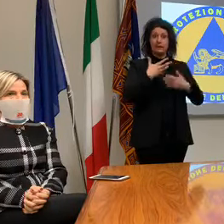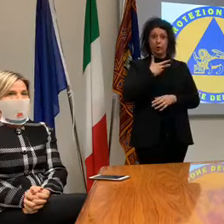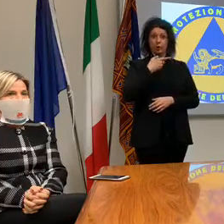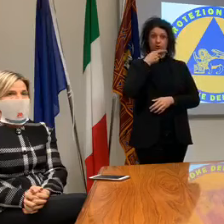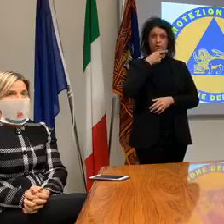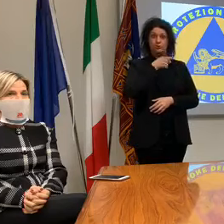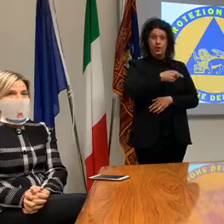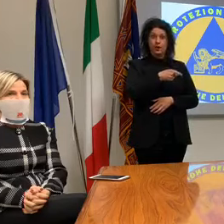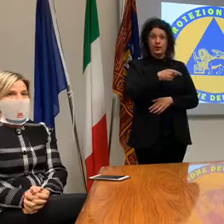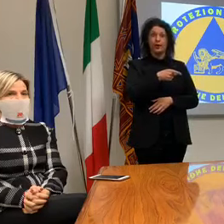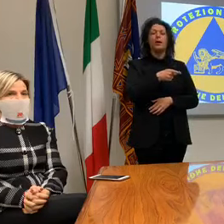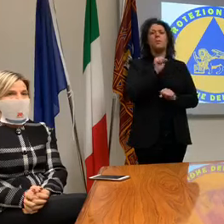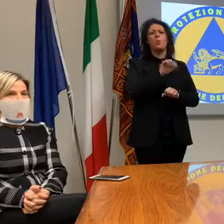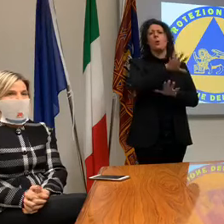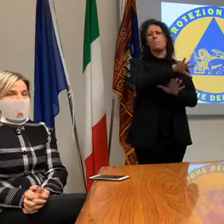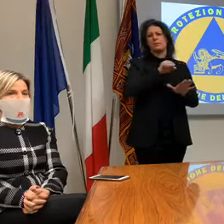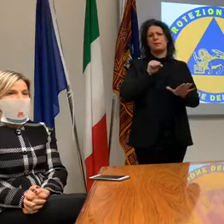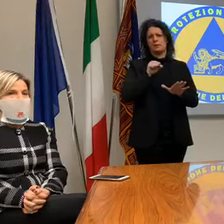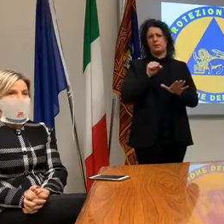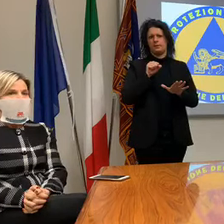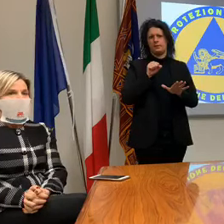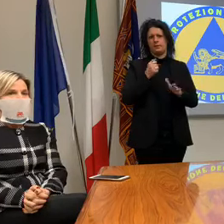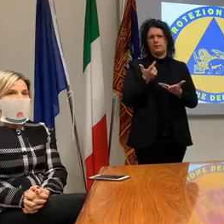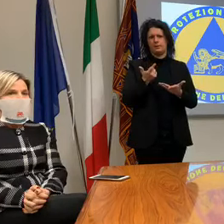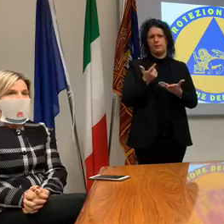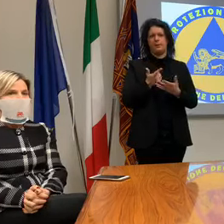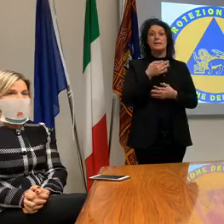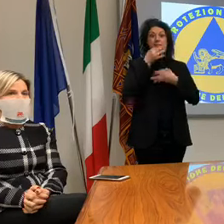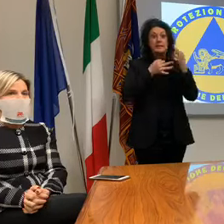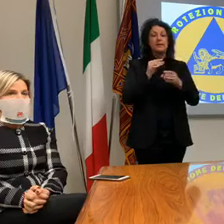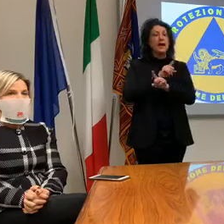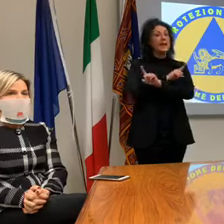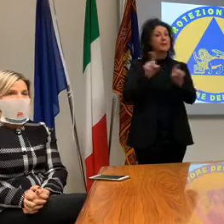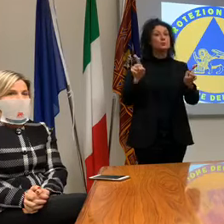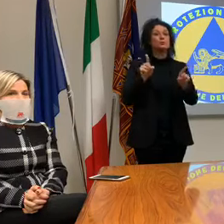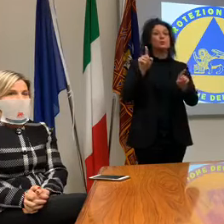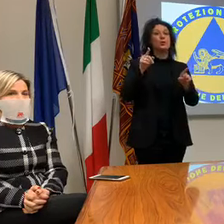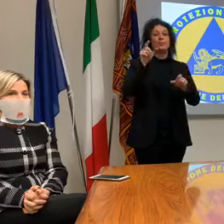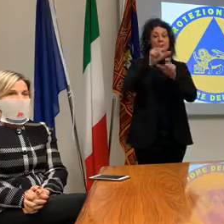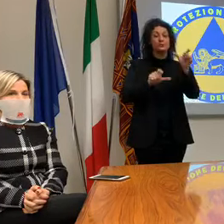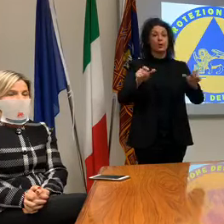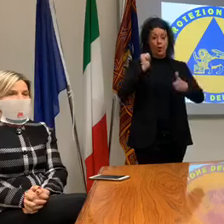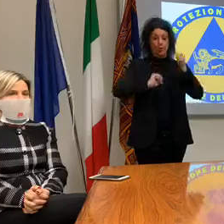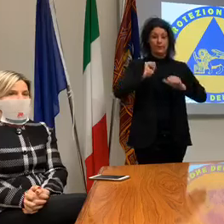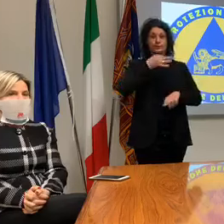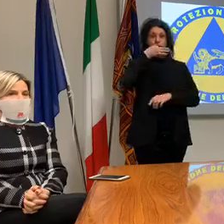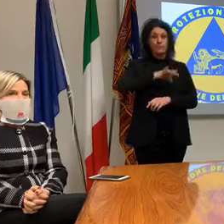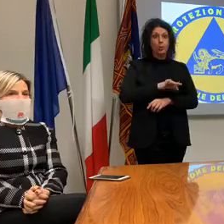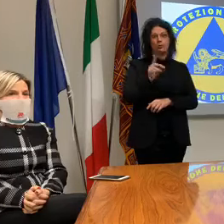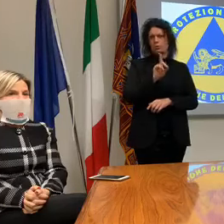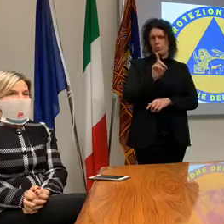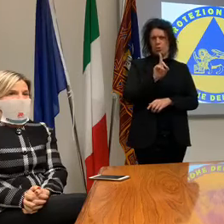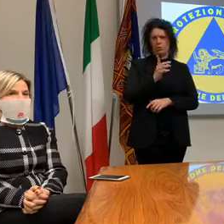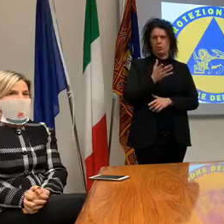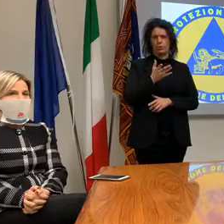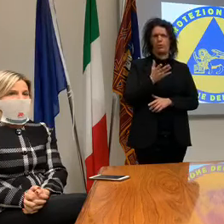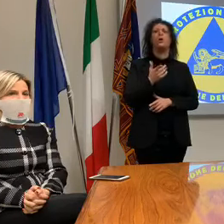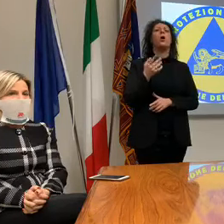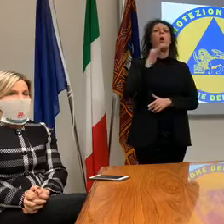che nessuno verrà più operato in Veneto. Così vale per i veterinari, cioè i respiratori che servono per le urgenze veterinarie ci